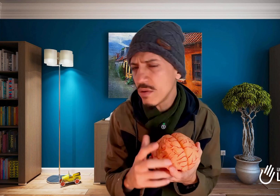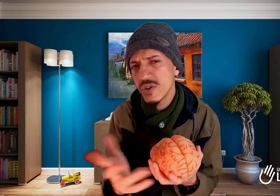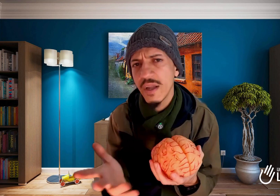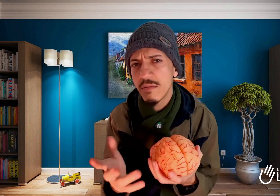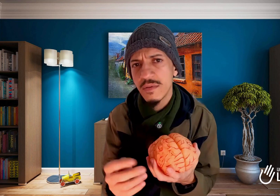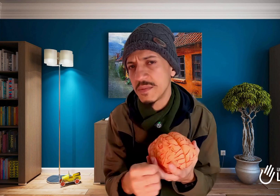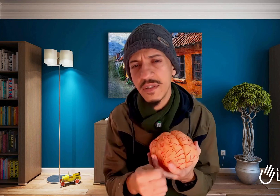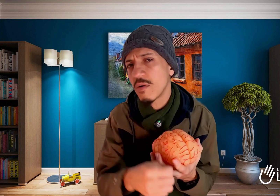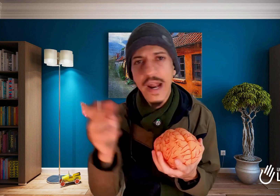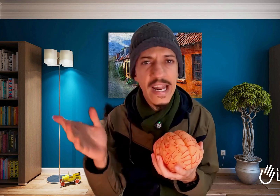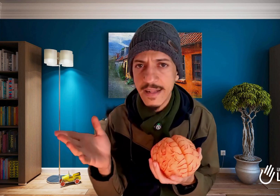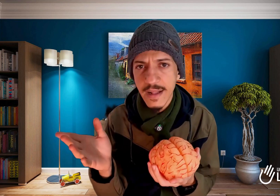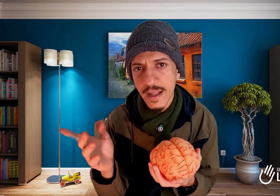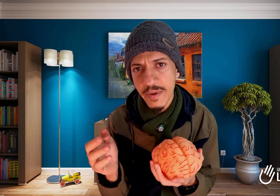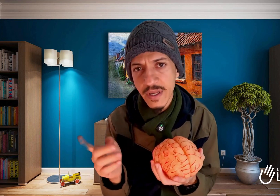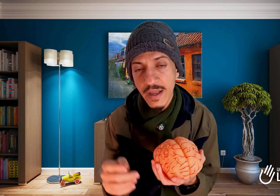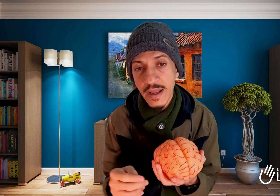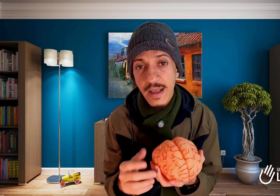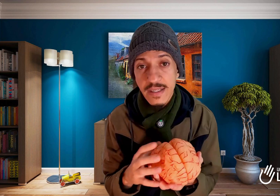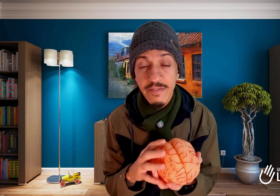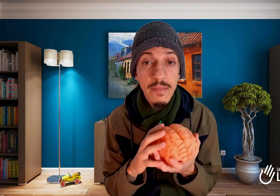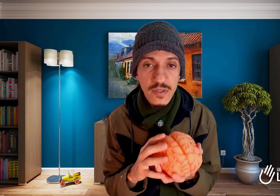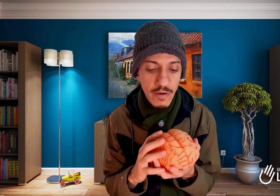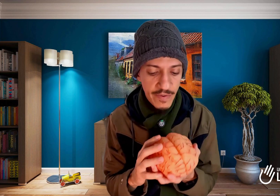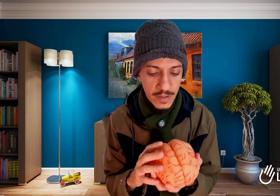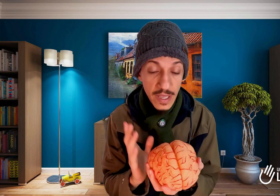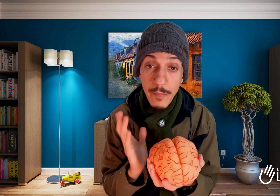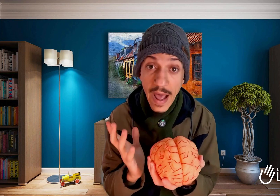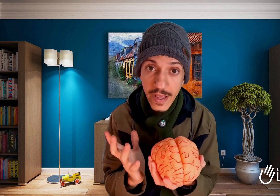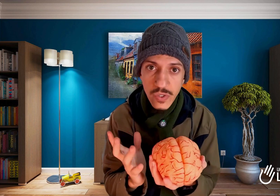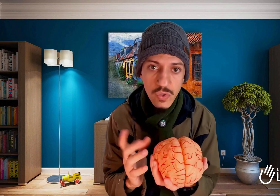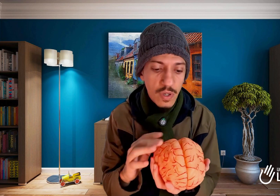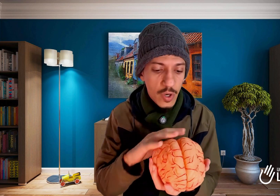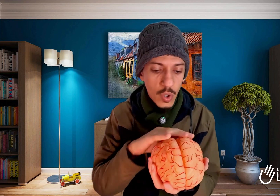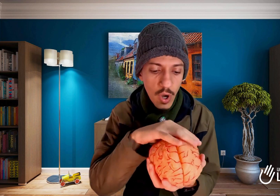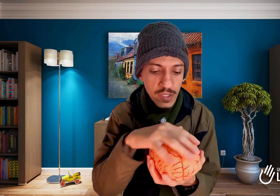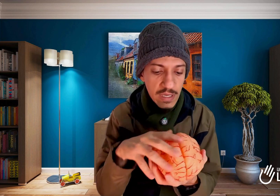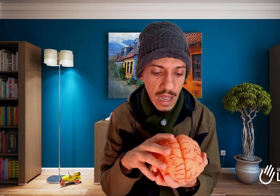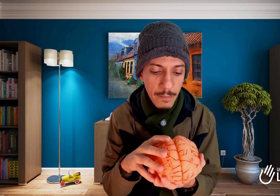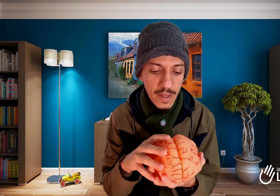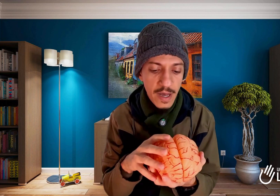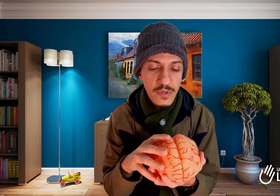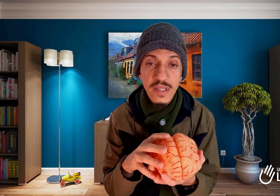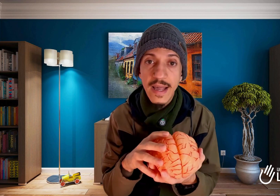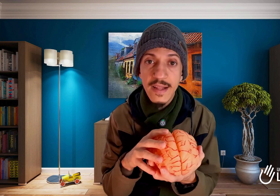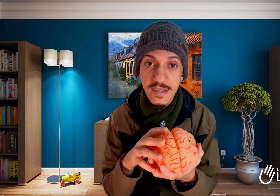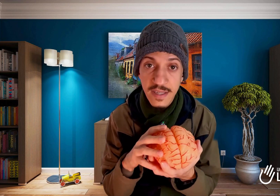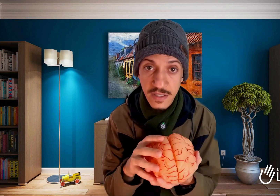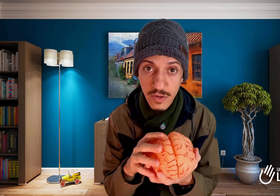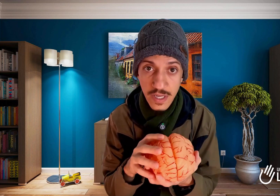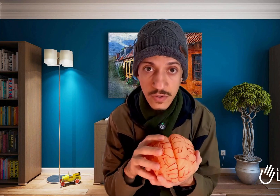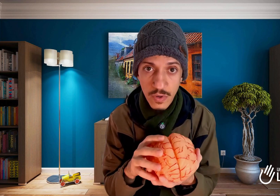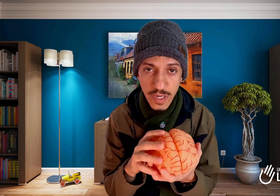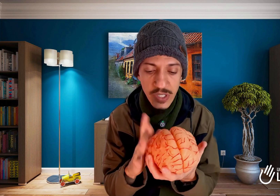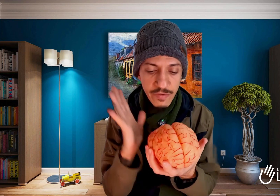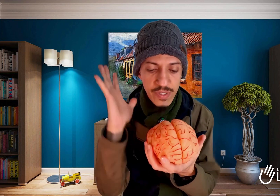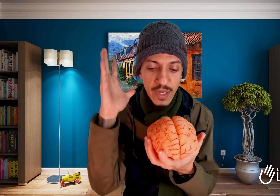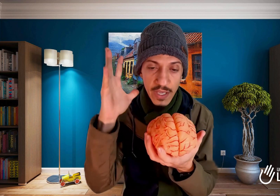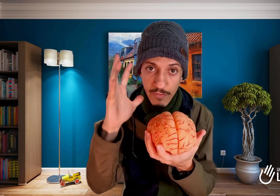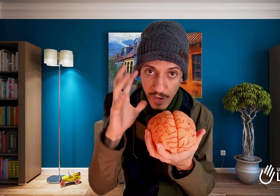jeito, você não precisa decorar nada da Libras. Você vai absorvendo. E para isso, nós aplicamos técnicas das neurociências cognitivas que vão envolver